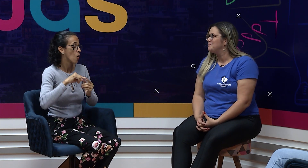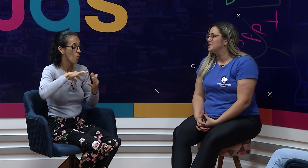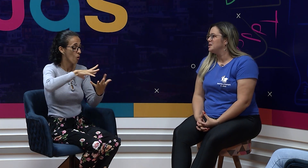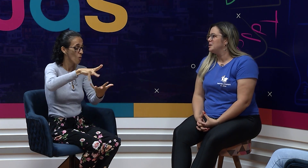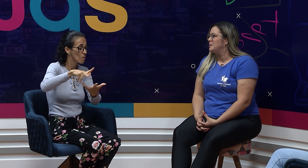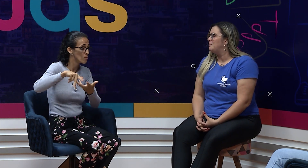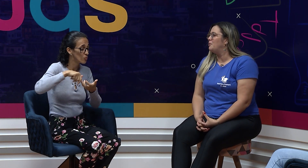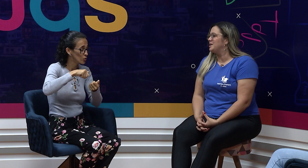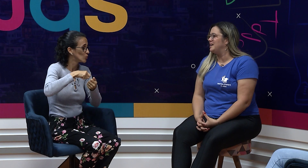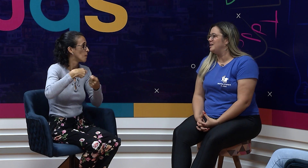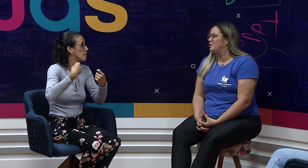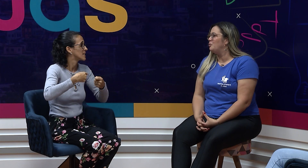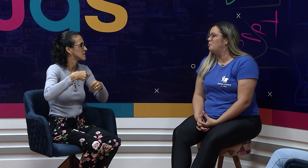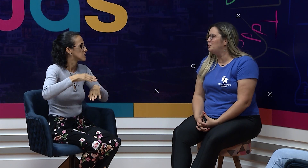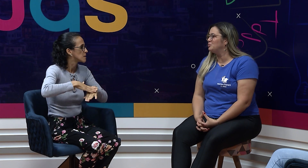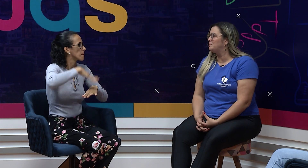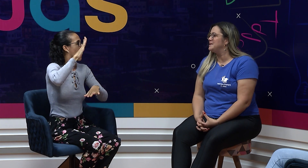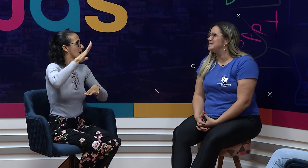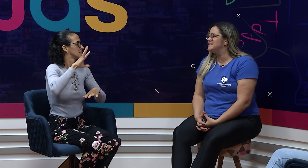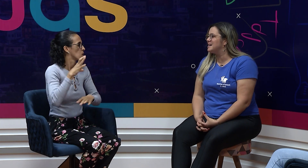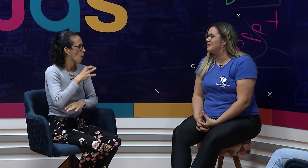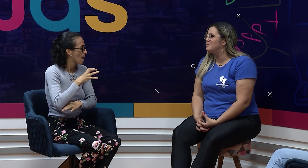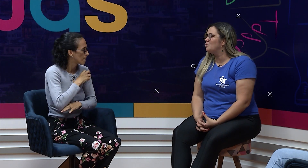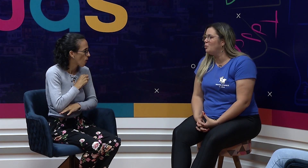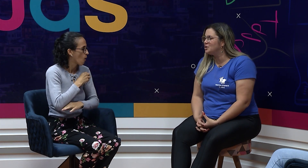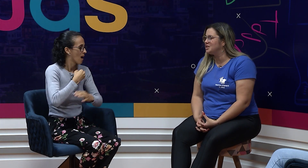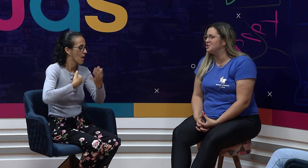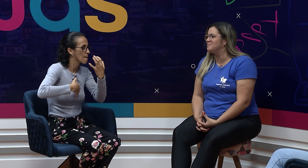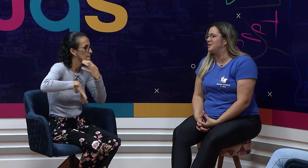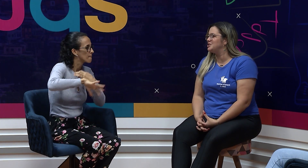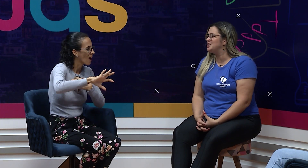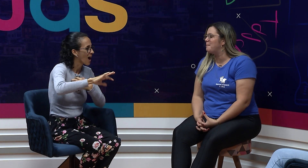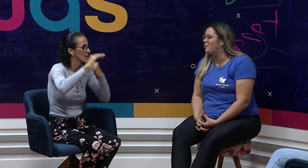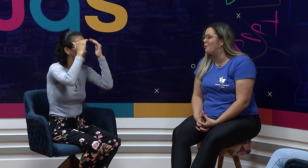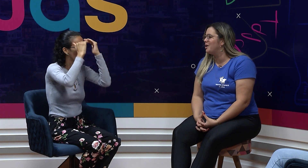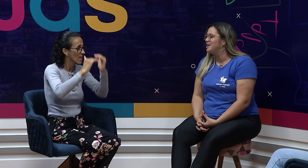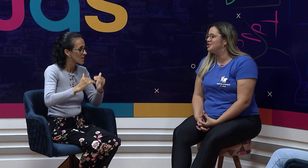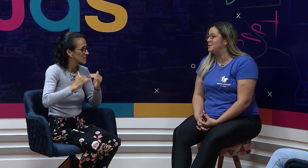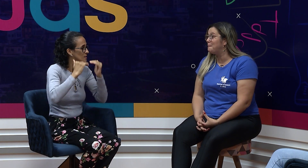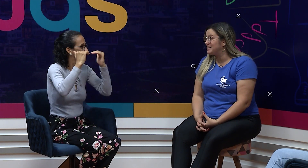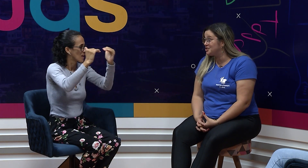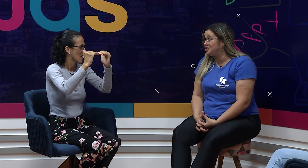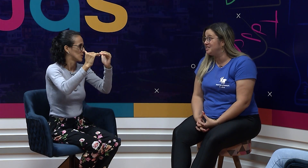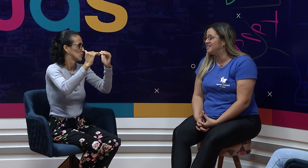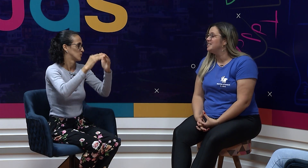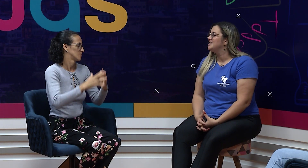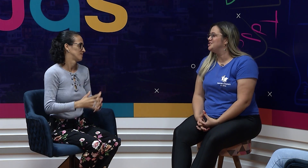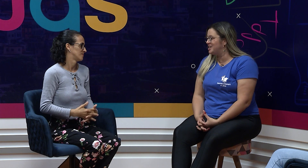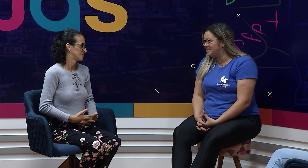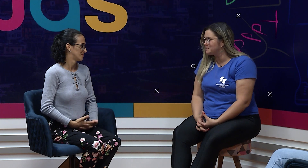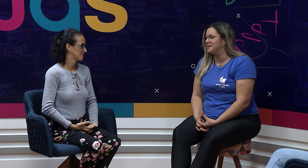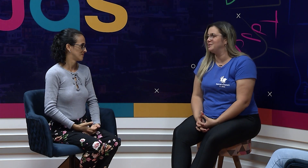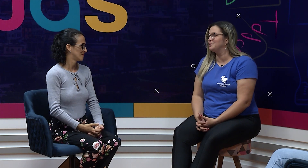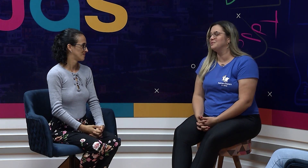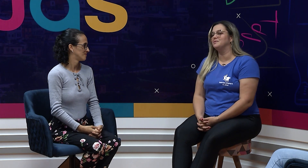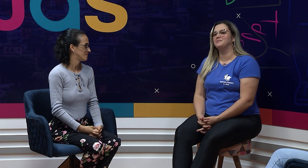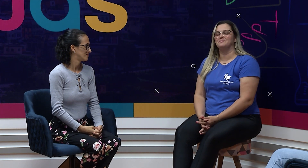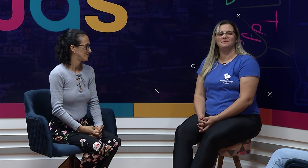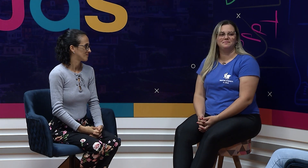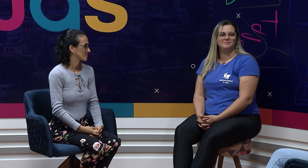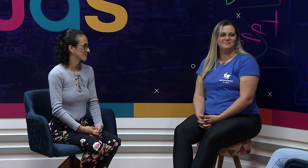surda, porque o mundo precisa urgentemente de amor, de empatia, de